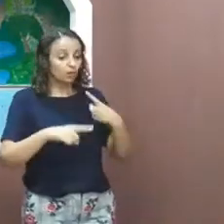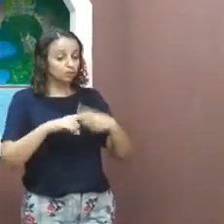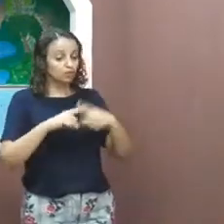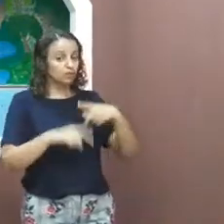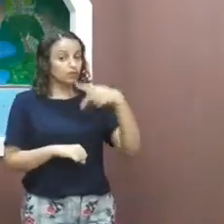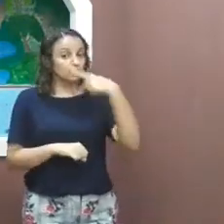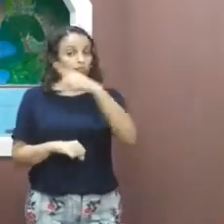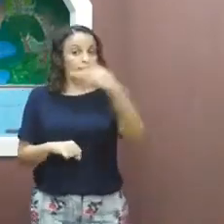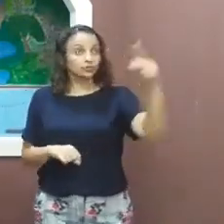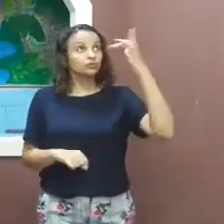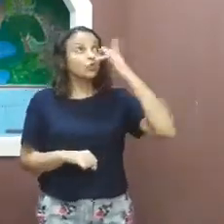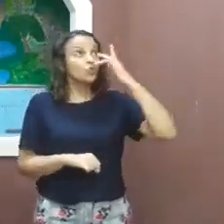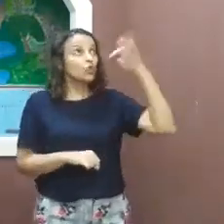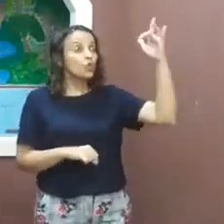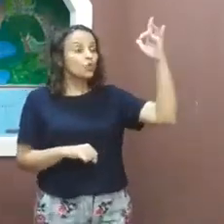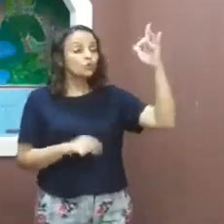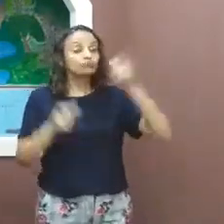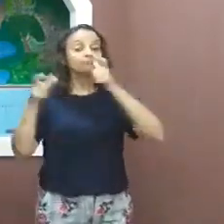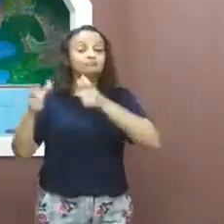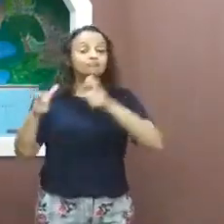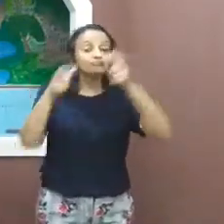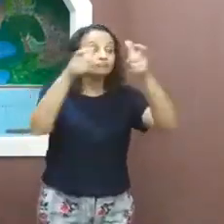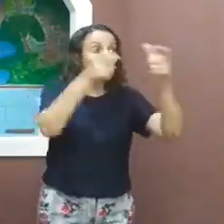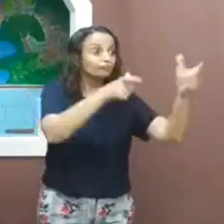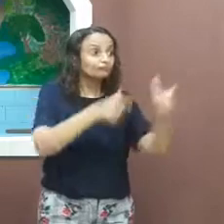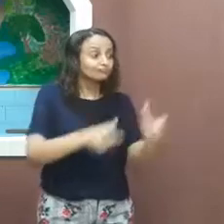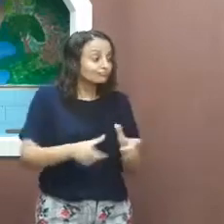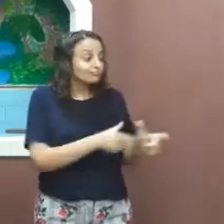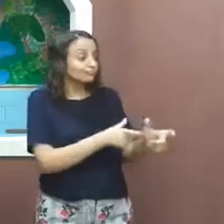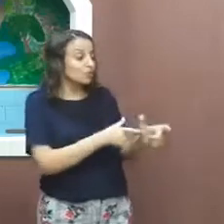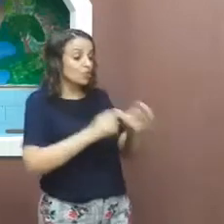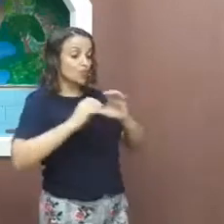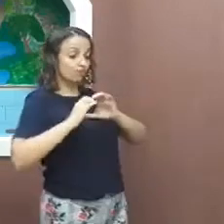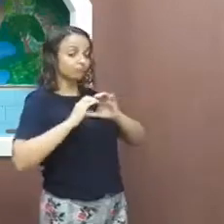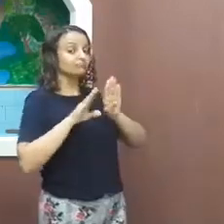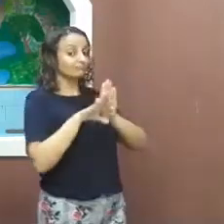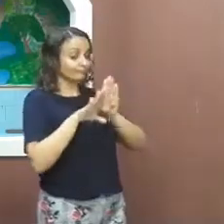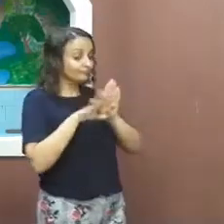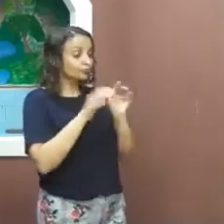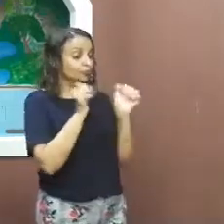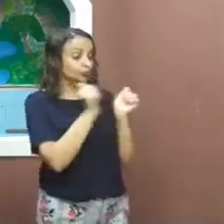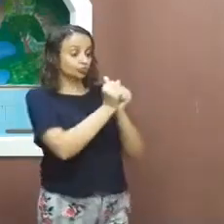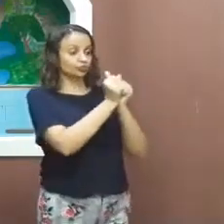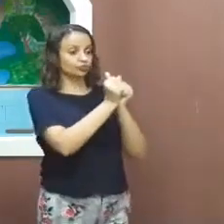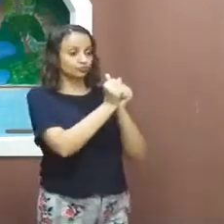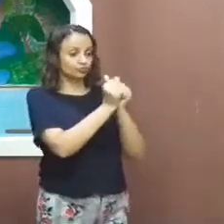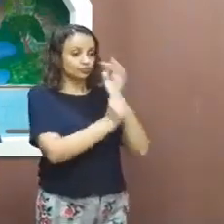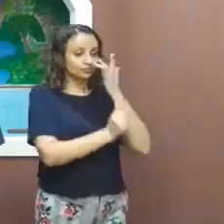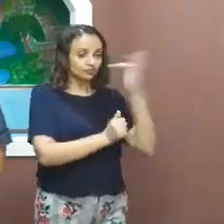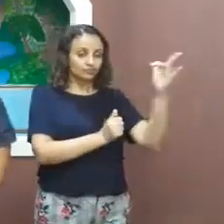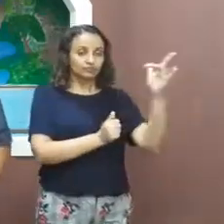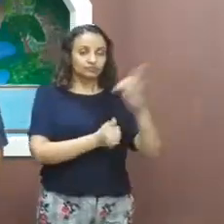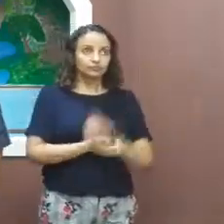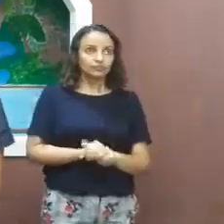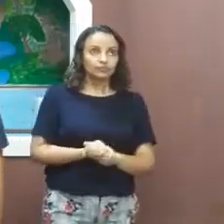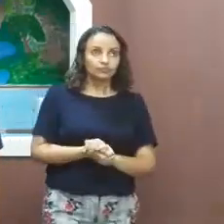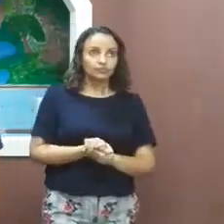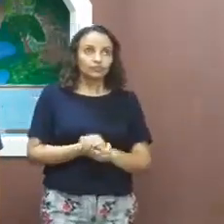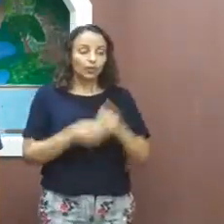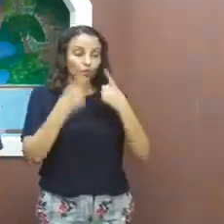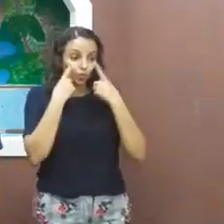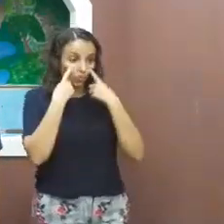seu tesouro, ali também estará o quê? O seu coração. Os olhos